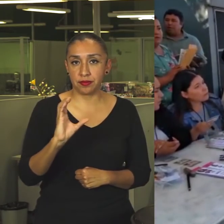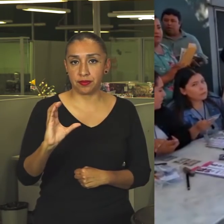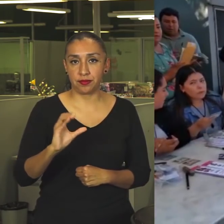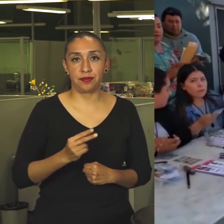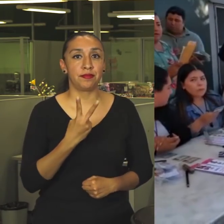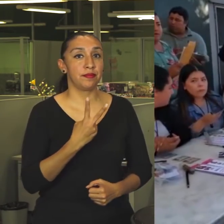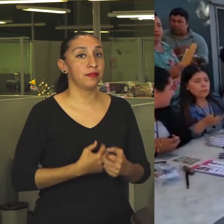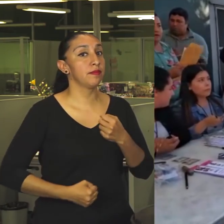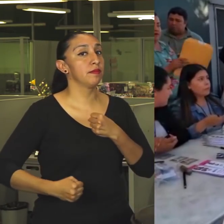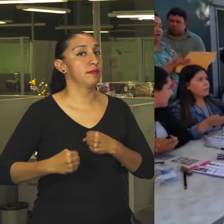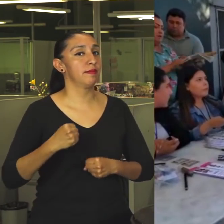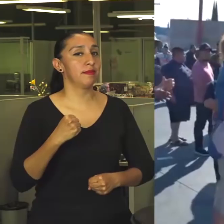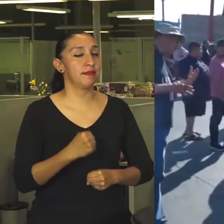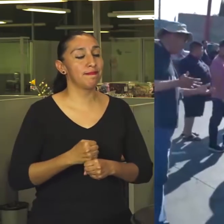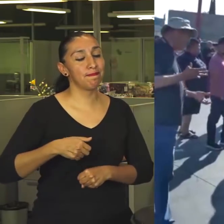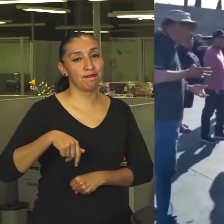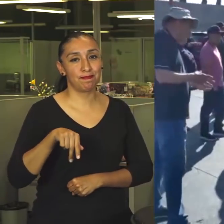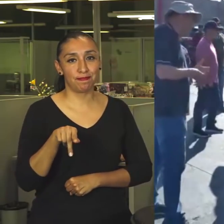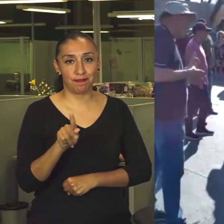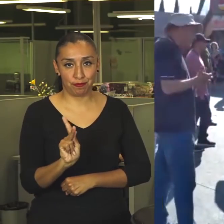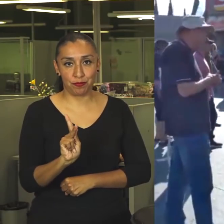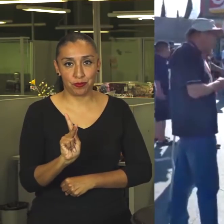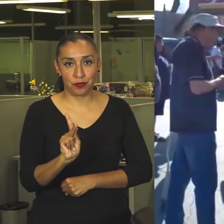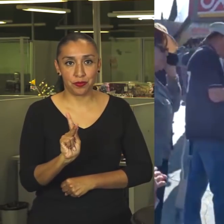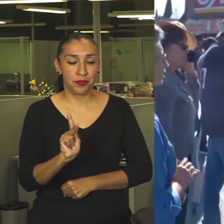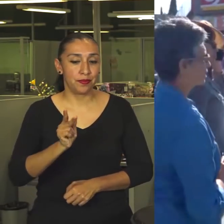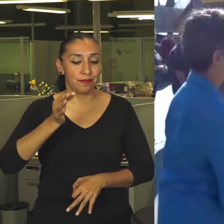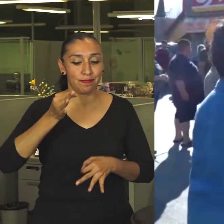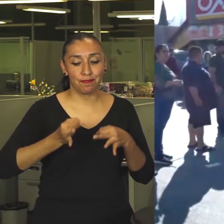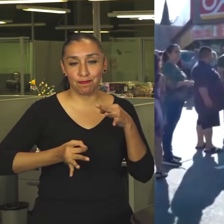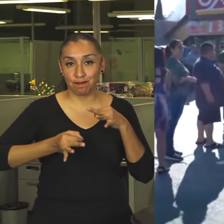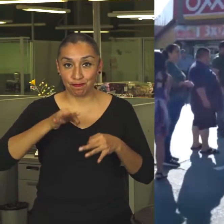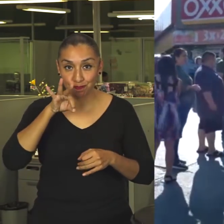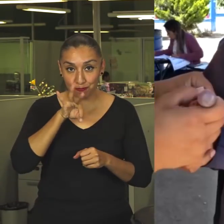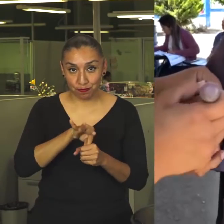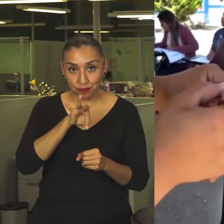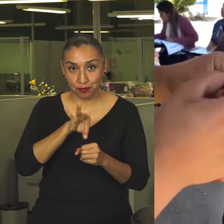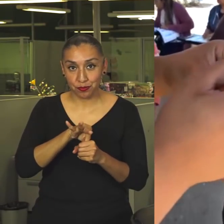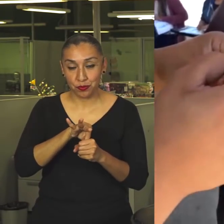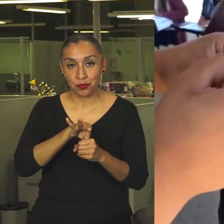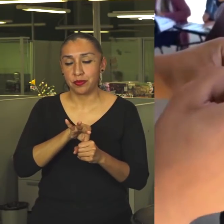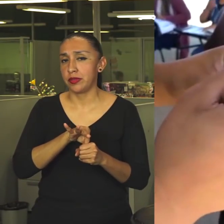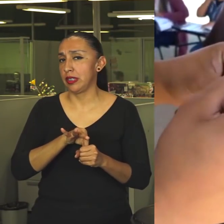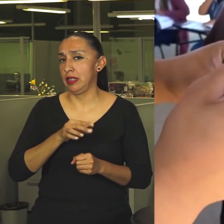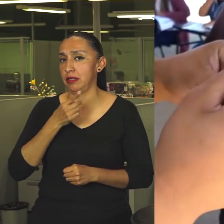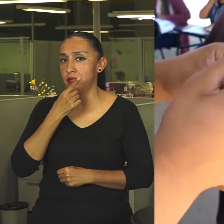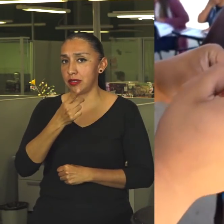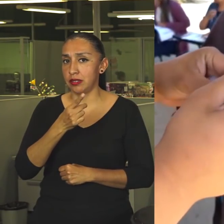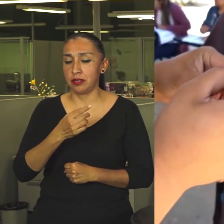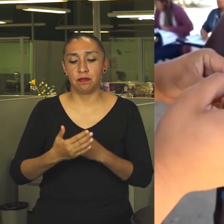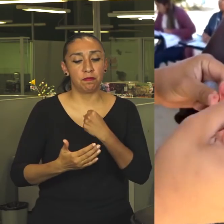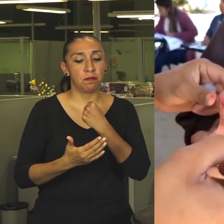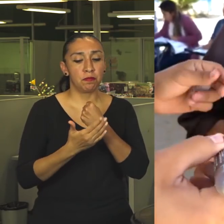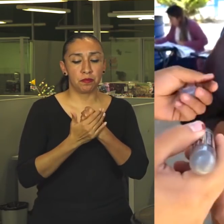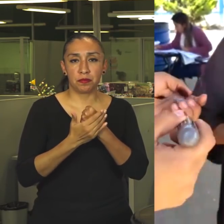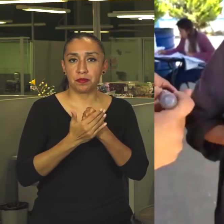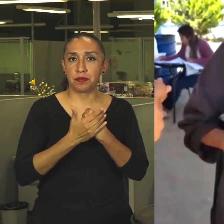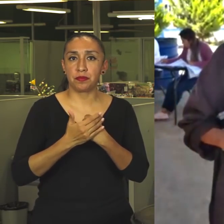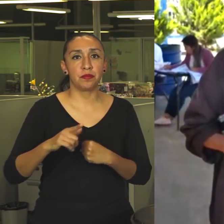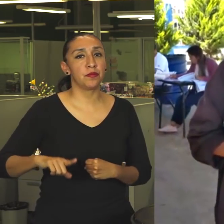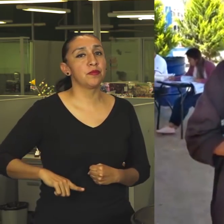ser de dos años sin embargo el tribunal ahora ya ha iniciado el proceso dice que el próximo gobernador o gobernadora